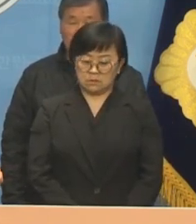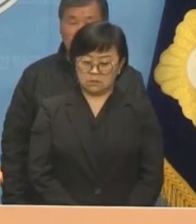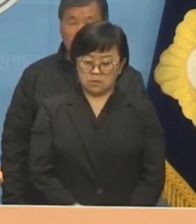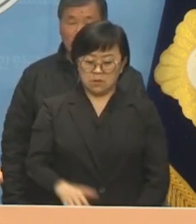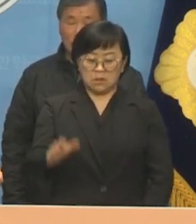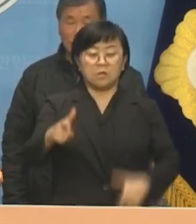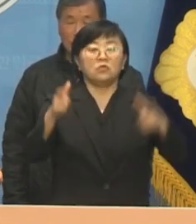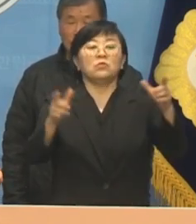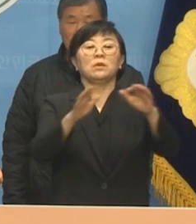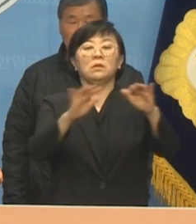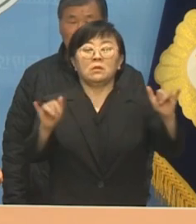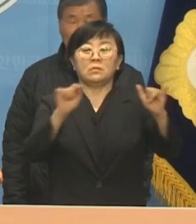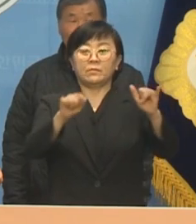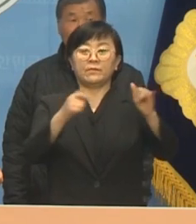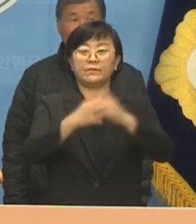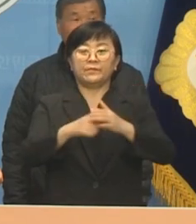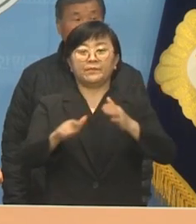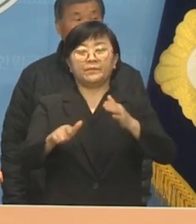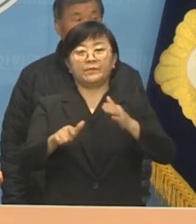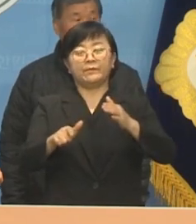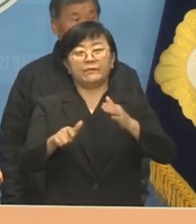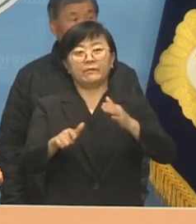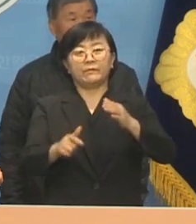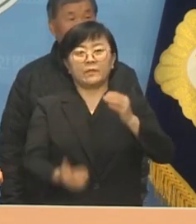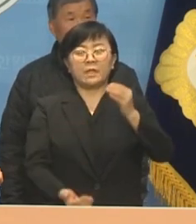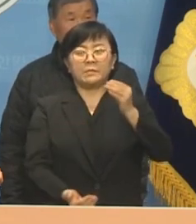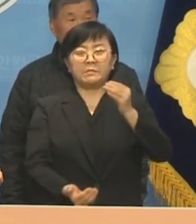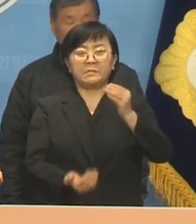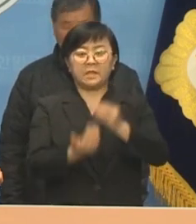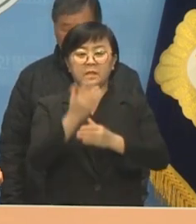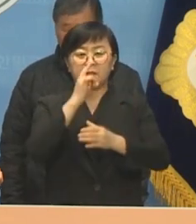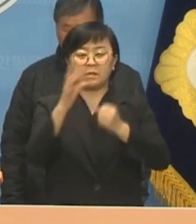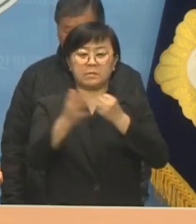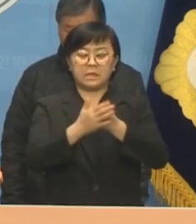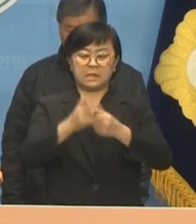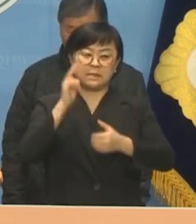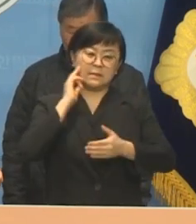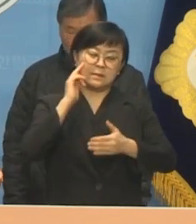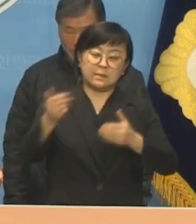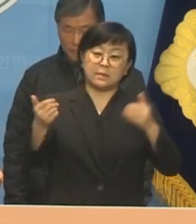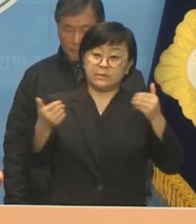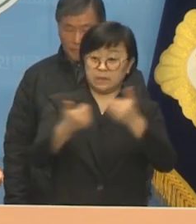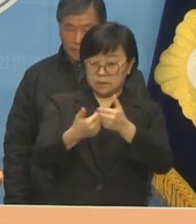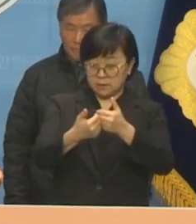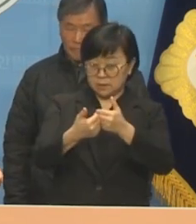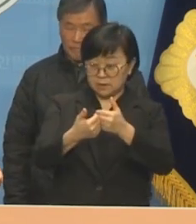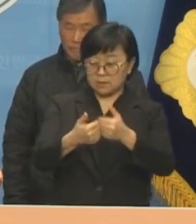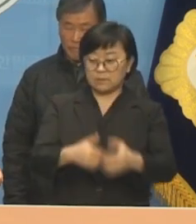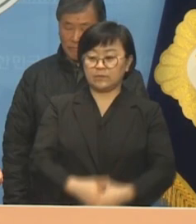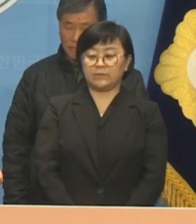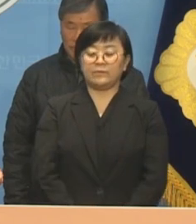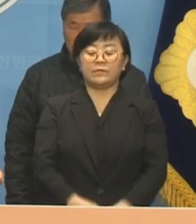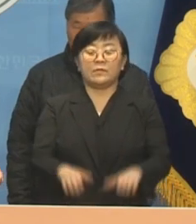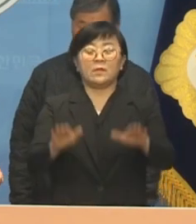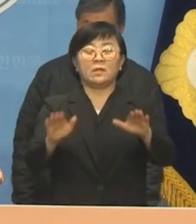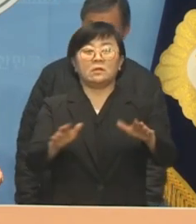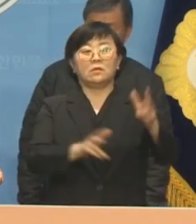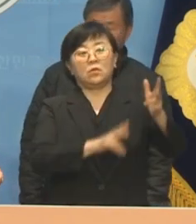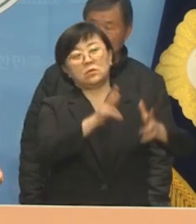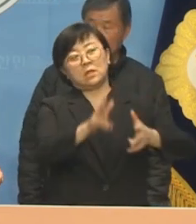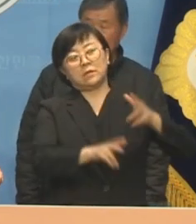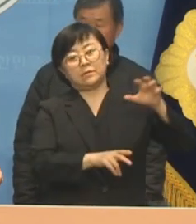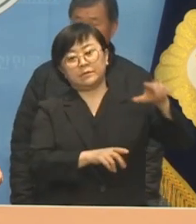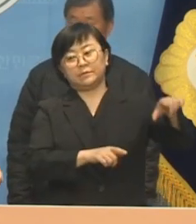양촌면 주민들이 도저히 있을 수 없는 일이라고 해서 거세게 반발했습니다. 현재 이 공장은